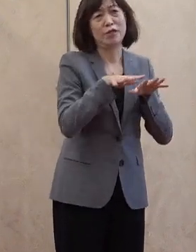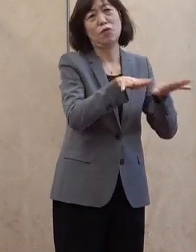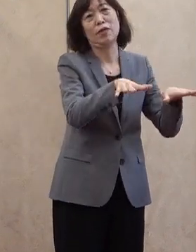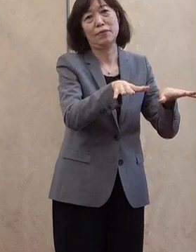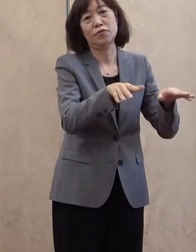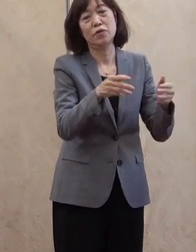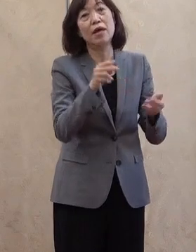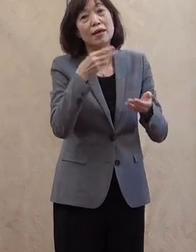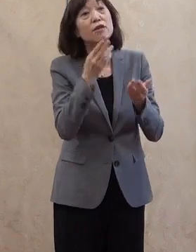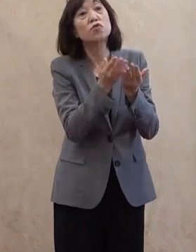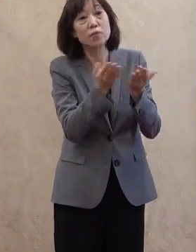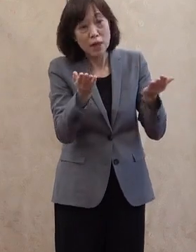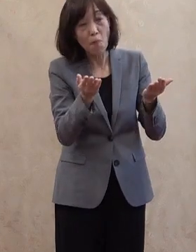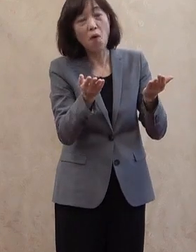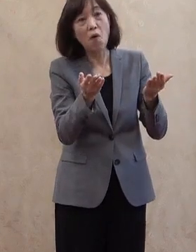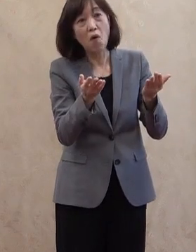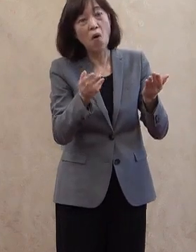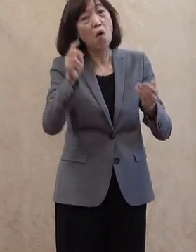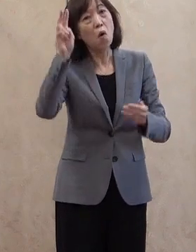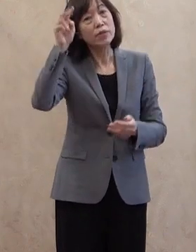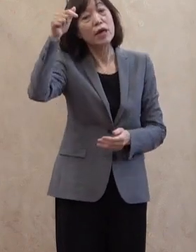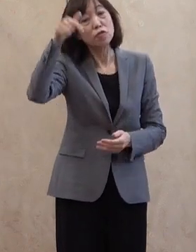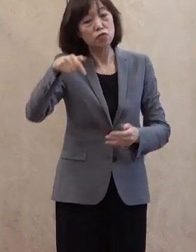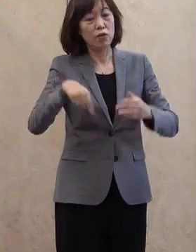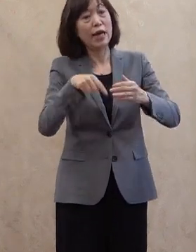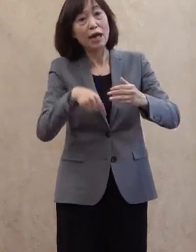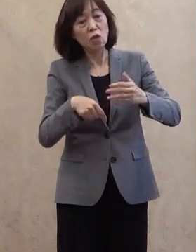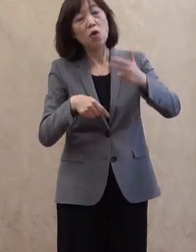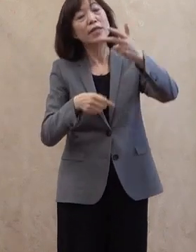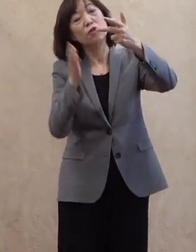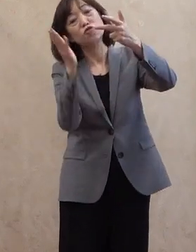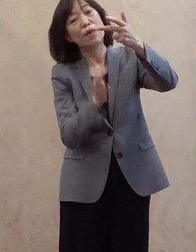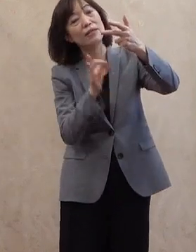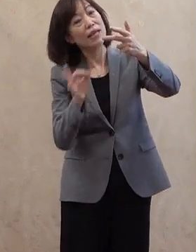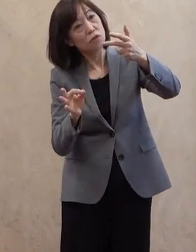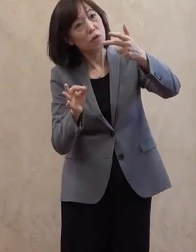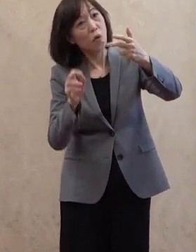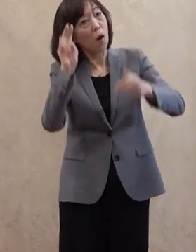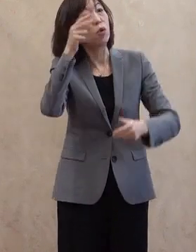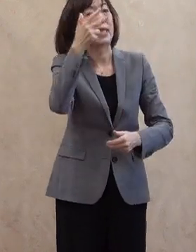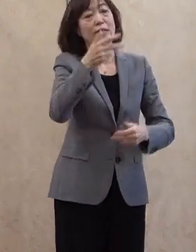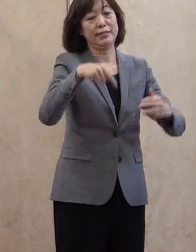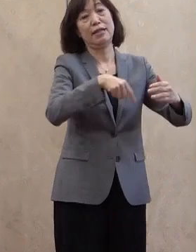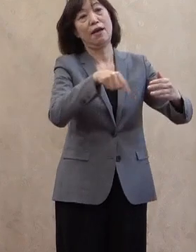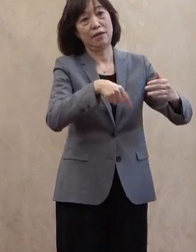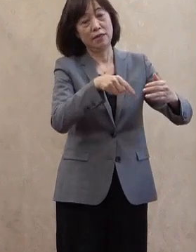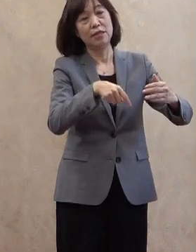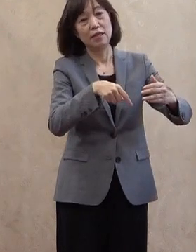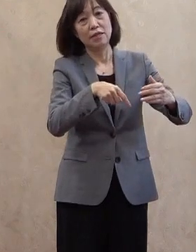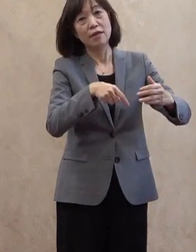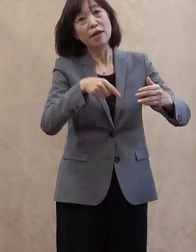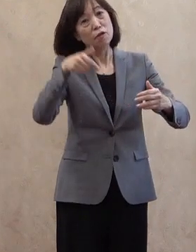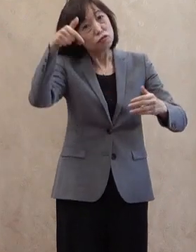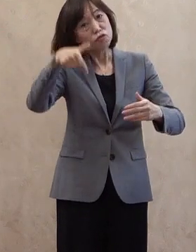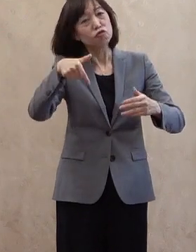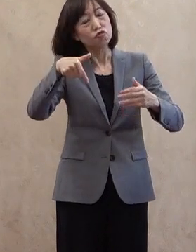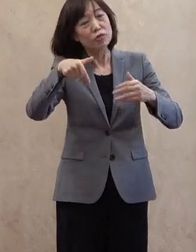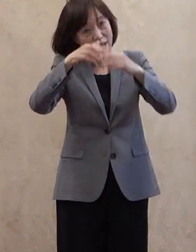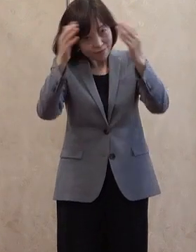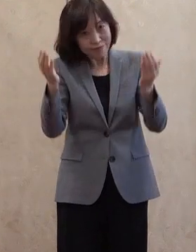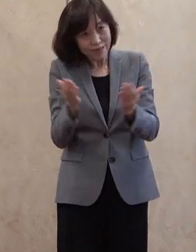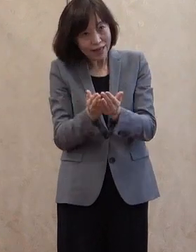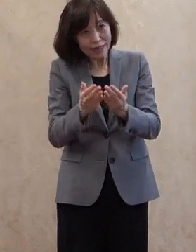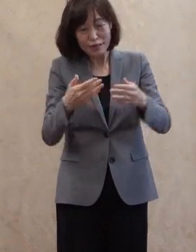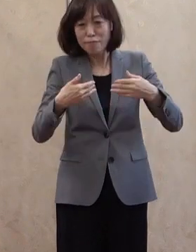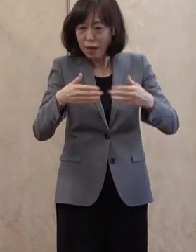大阪府全体の7割弱が大阪市内に集中していると思いますので、やはりこの大阪府全域に不要不急外出の自粛をお願いしながらも、